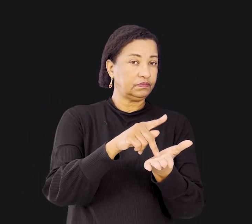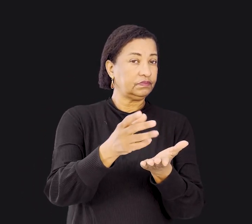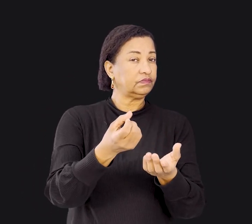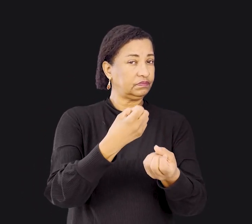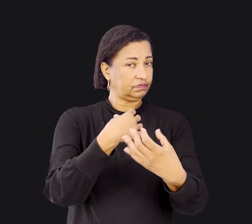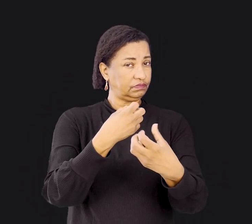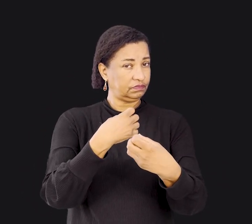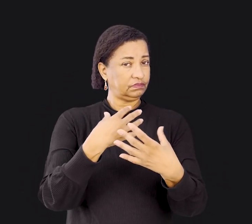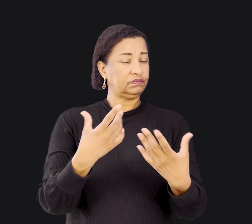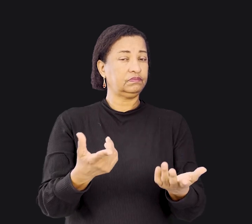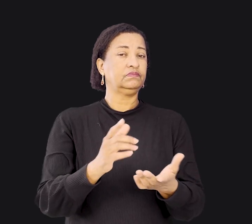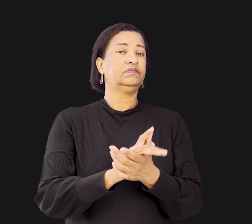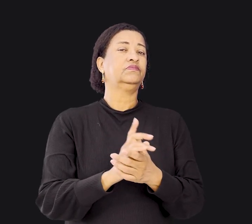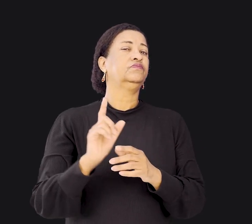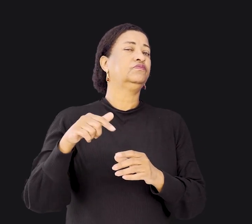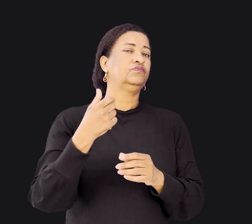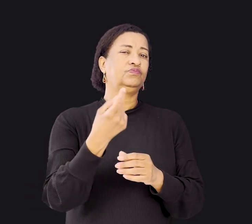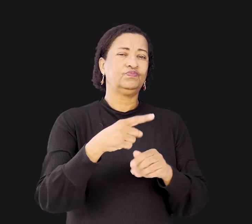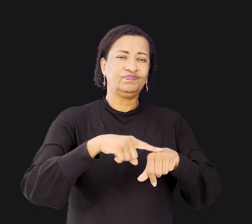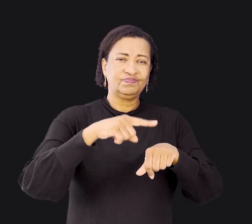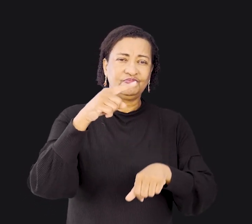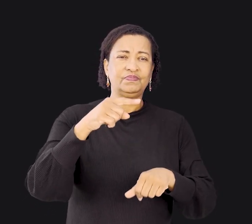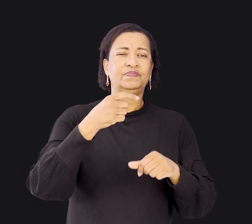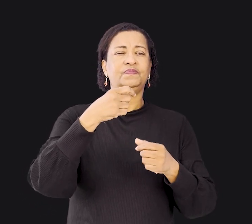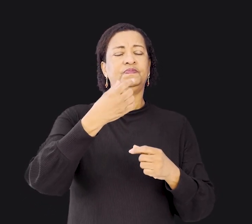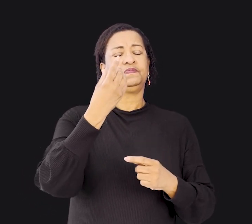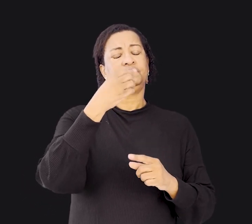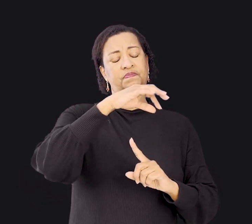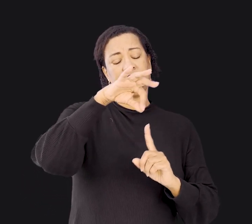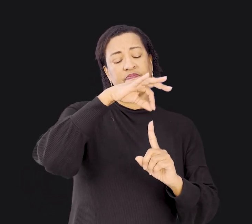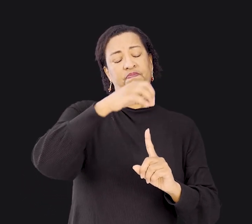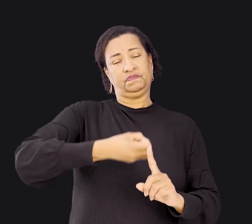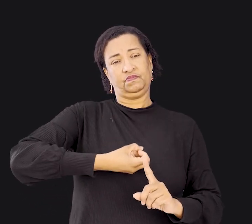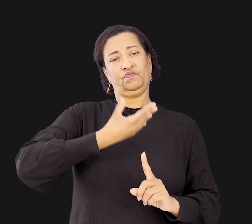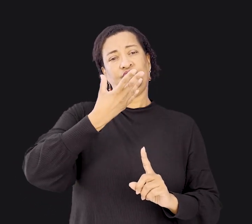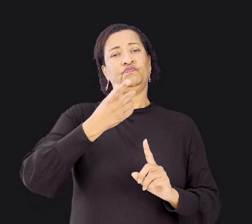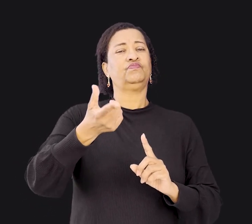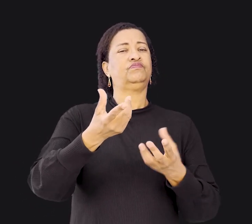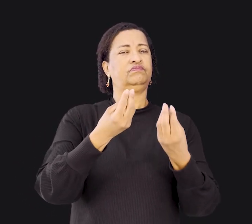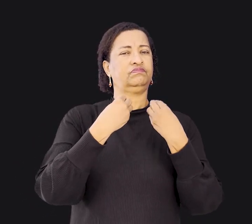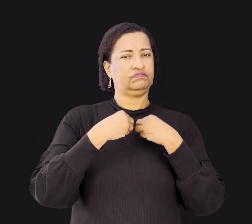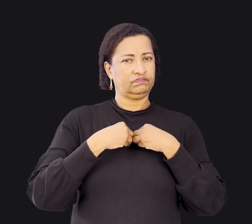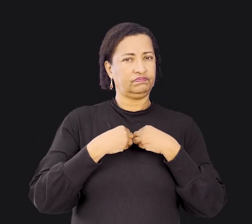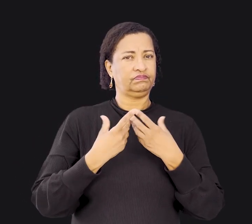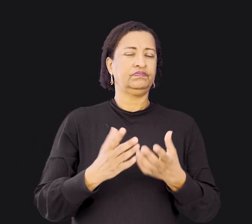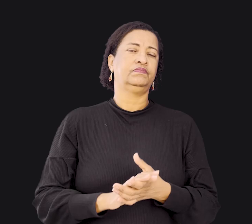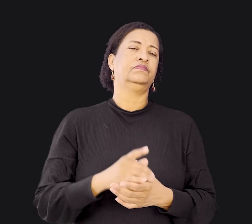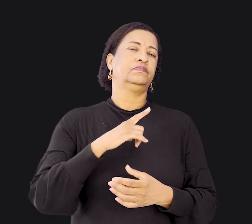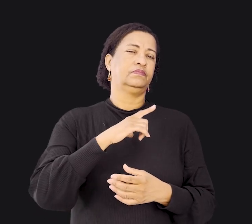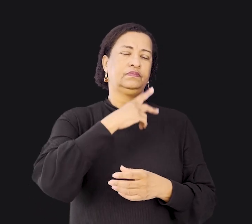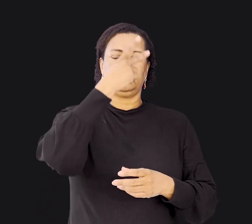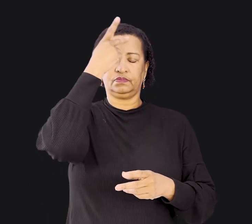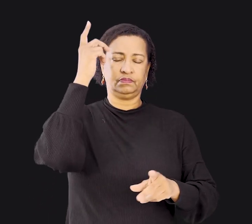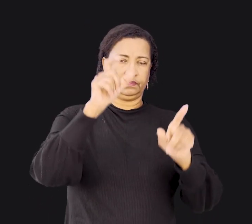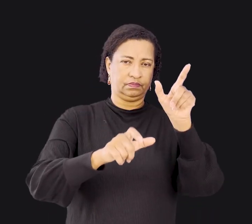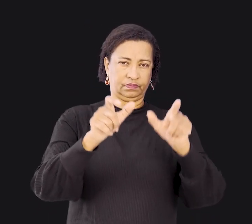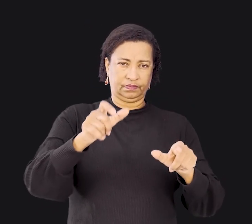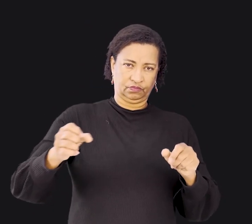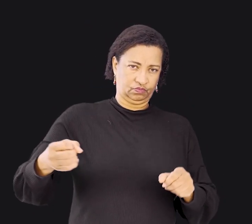sermos como que os primeiros frutos de tudo que ele criou. Existem 3 pessoas no Novo Testamento com o nome de